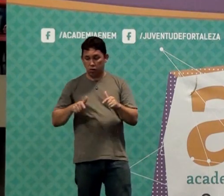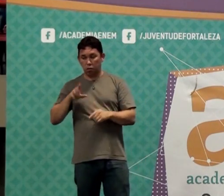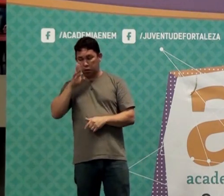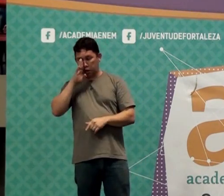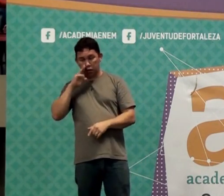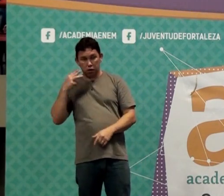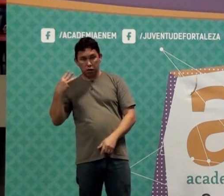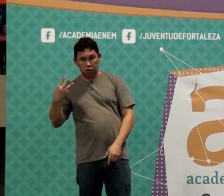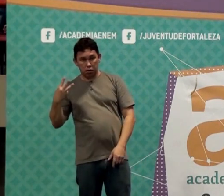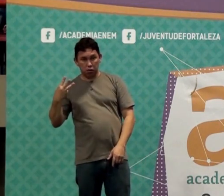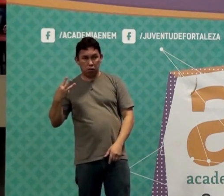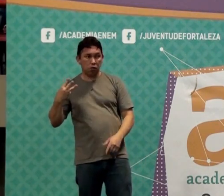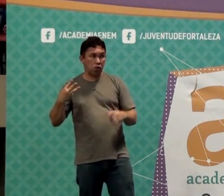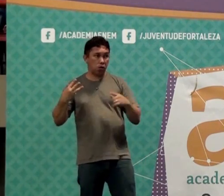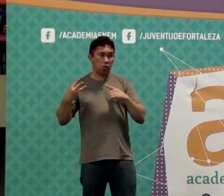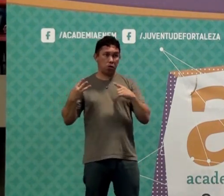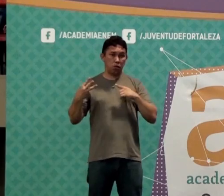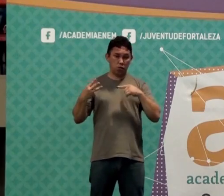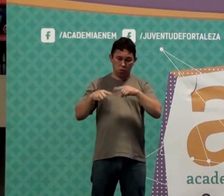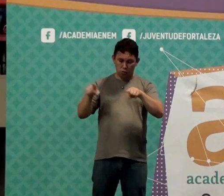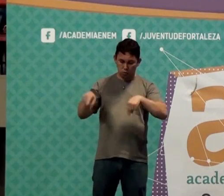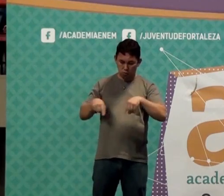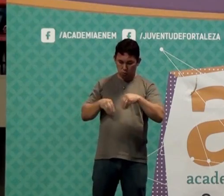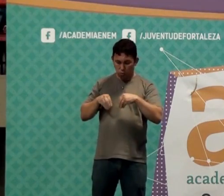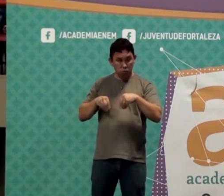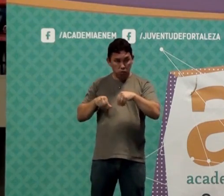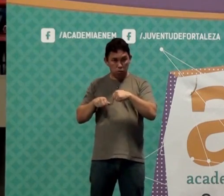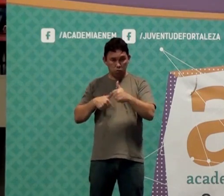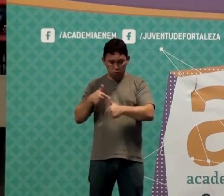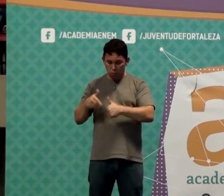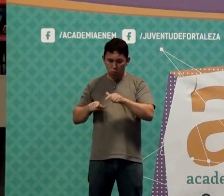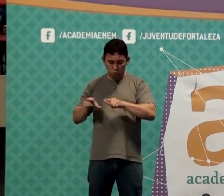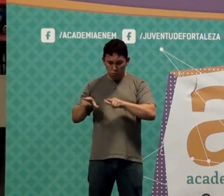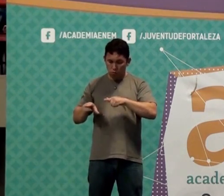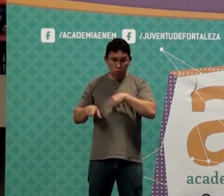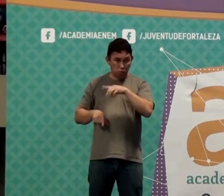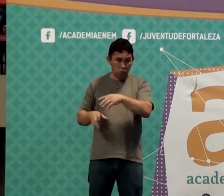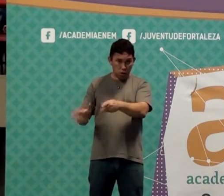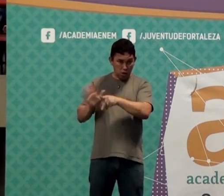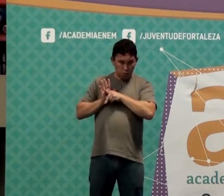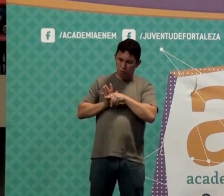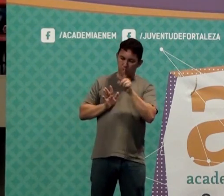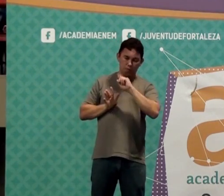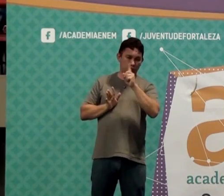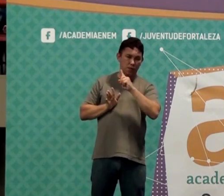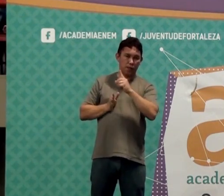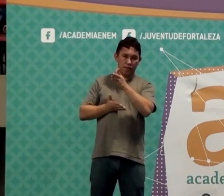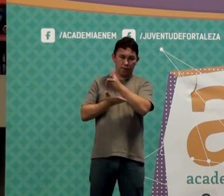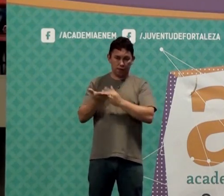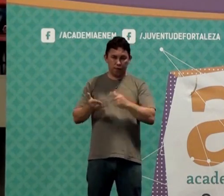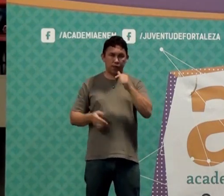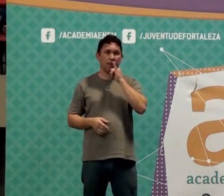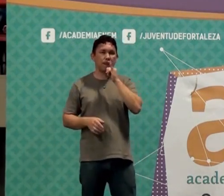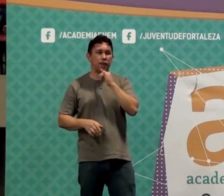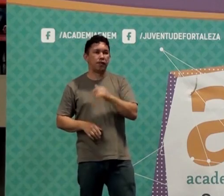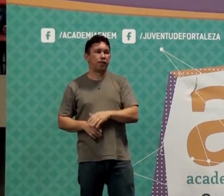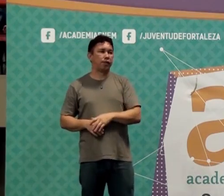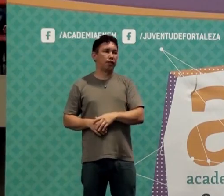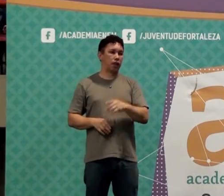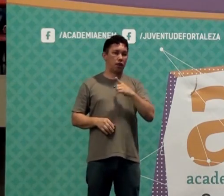paga covéia, ó. O que é covéia, ó? Ele tem que trabalhar de 3 a 5 dias no manso do